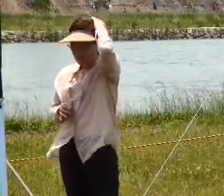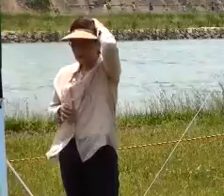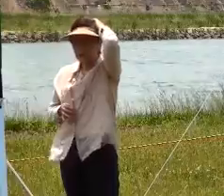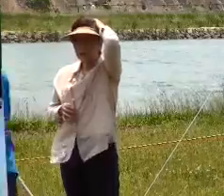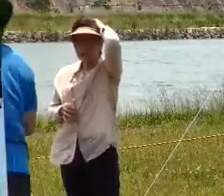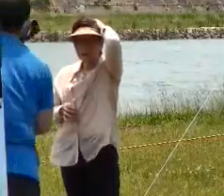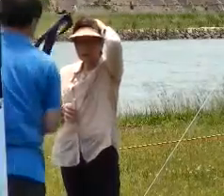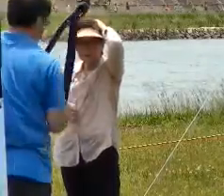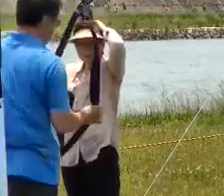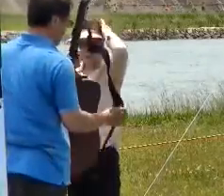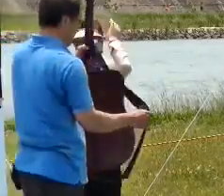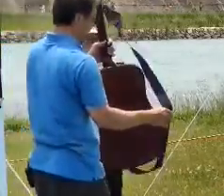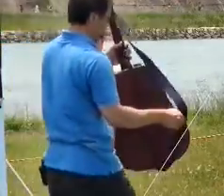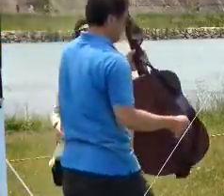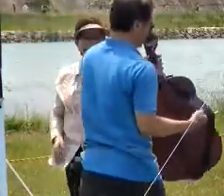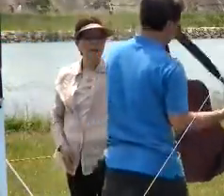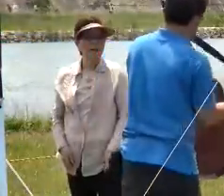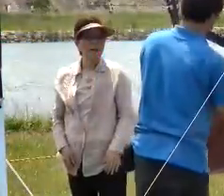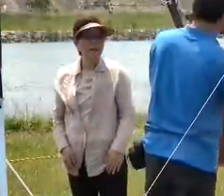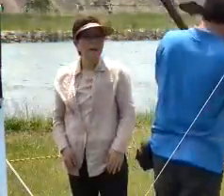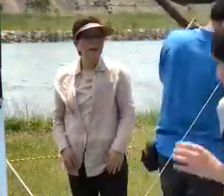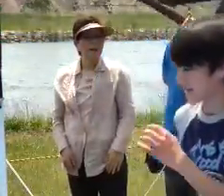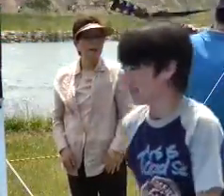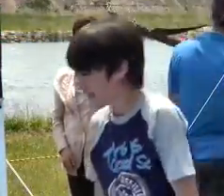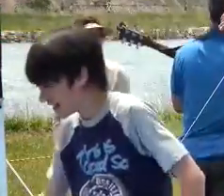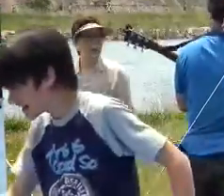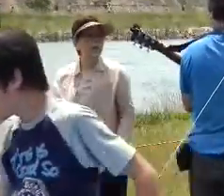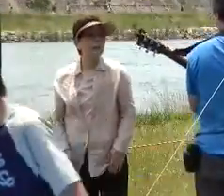よいしょ。ああ、